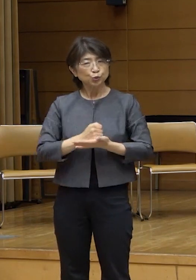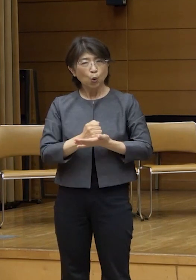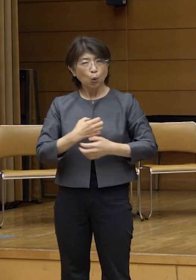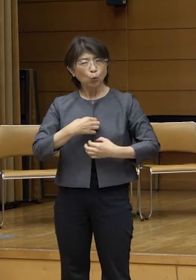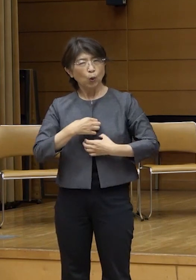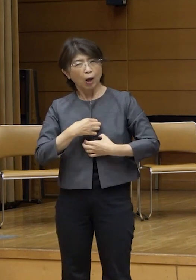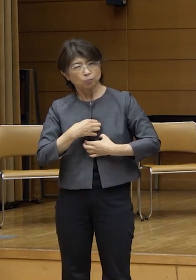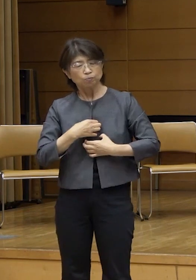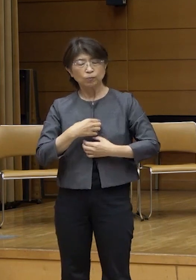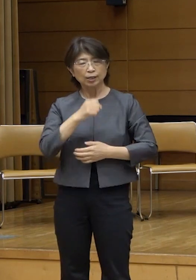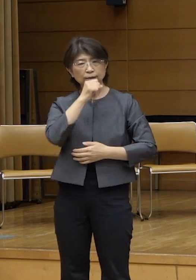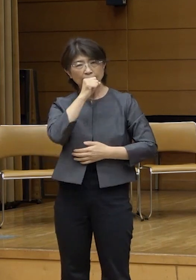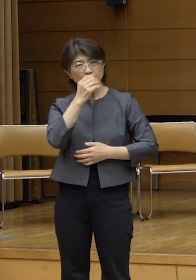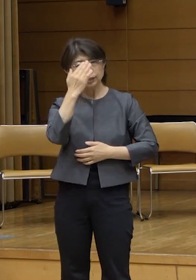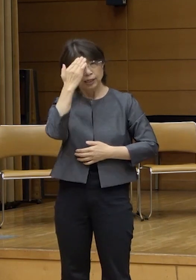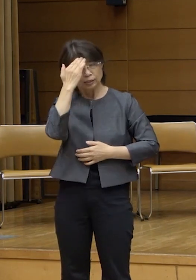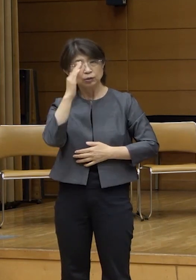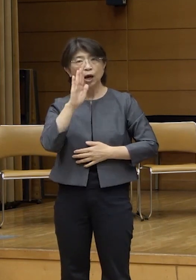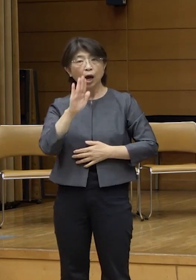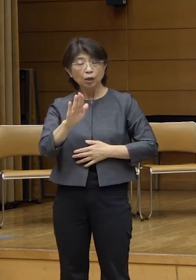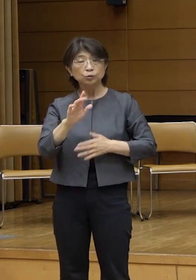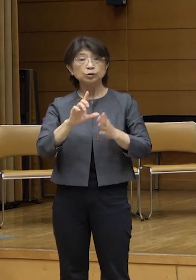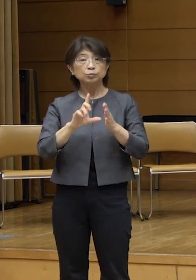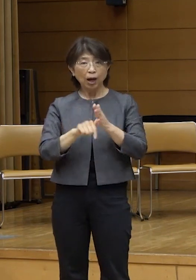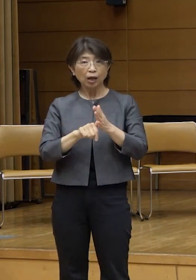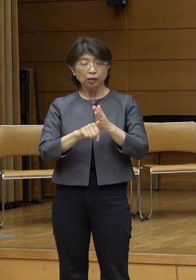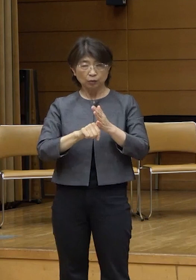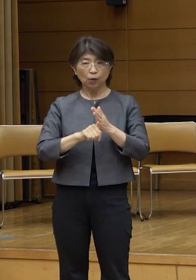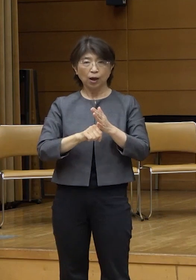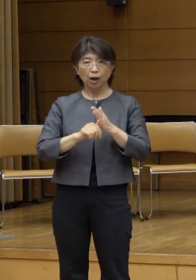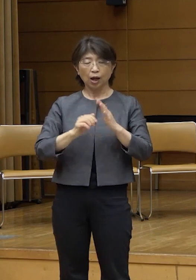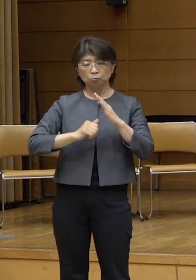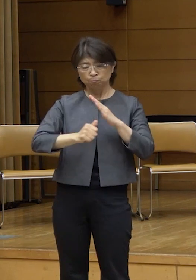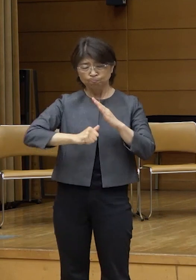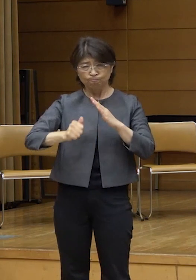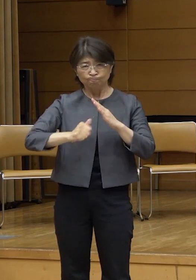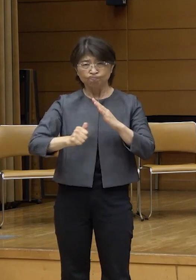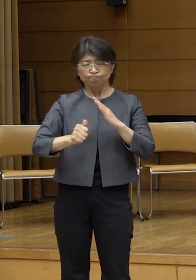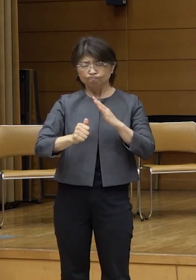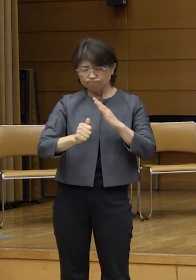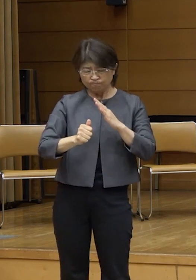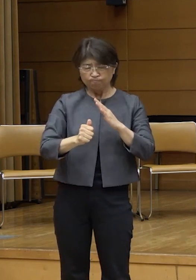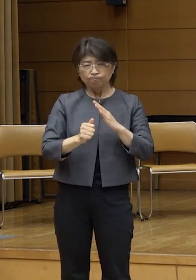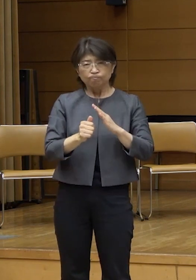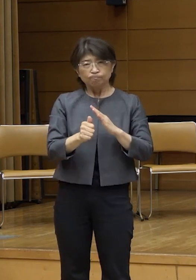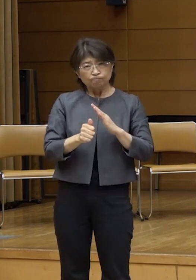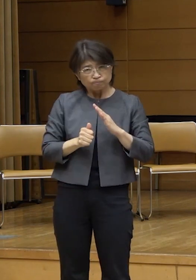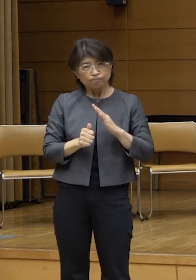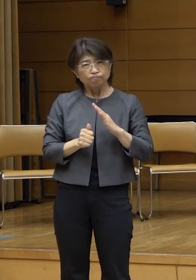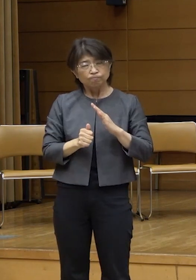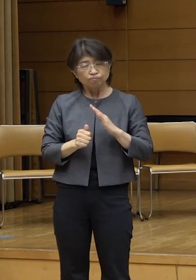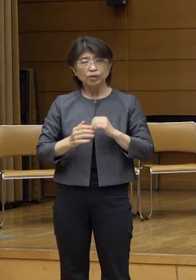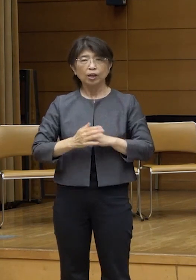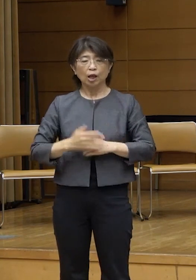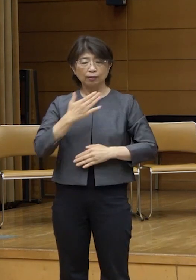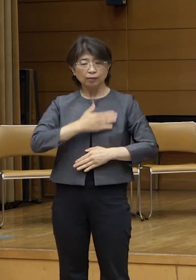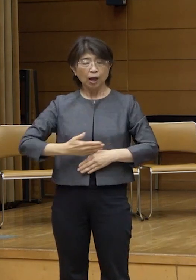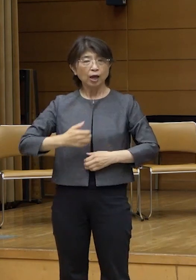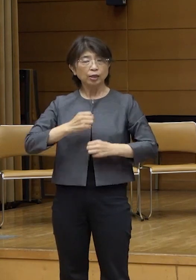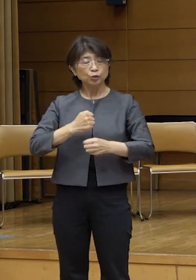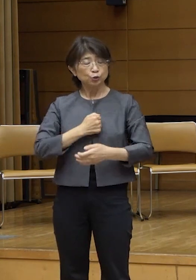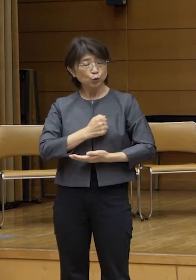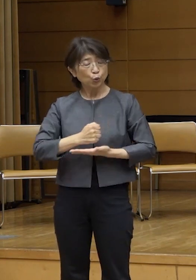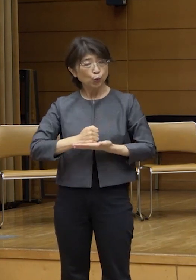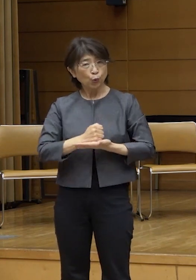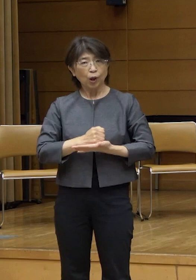状がある場合には、外出を控え、安静にしていただき、体調が悪化した際には、診療